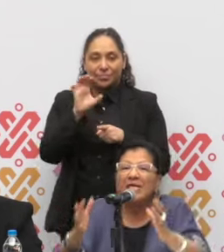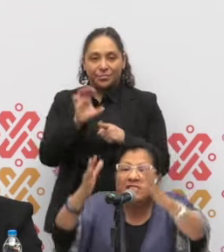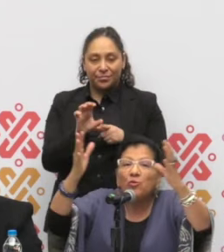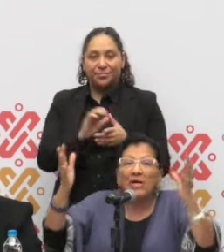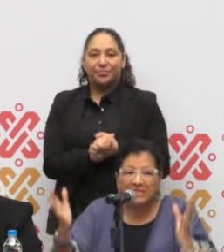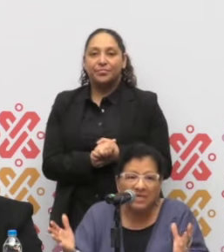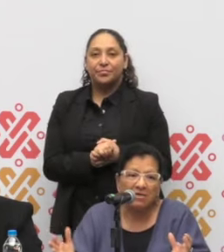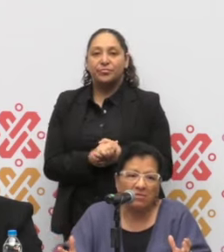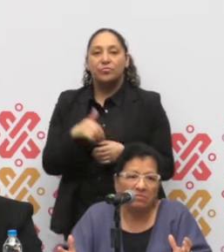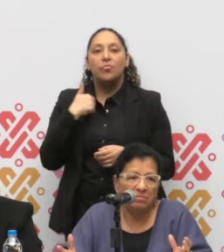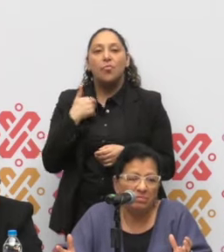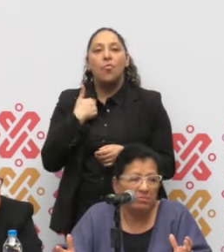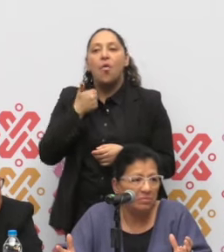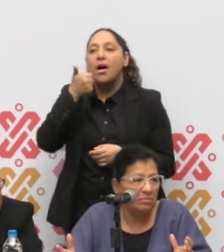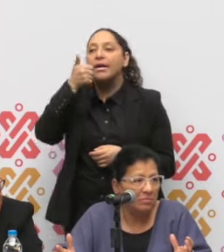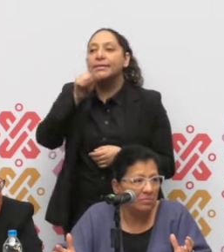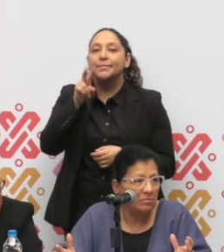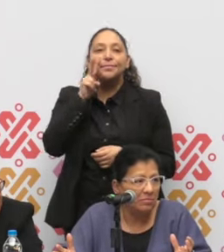he visto así,